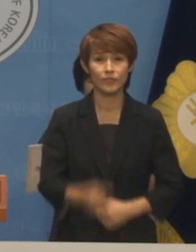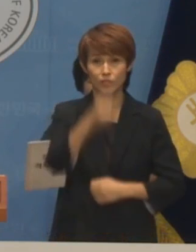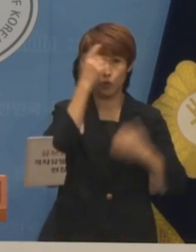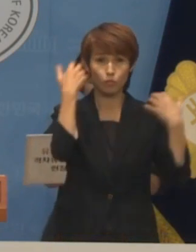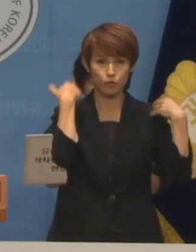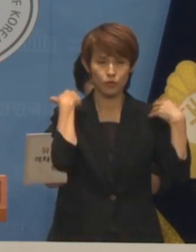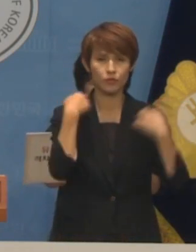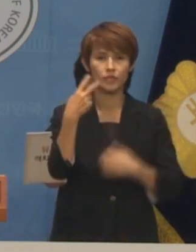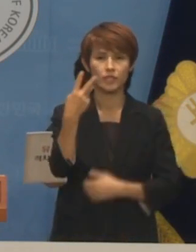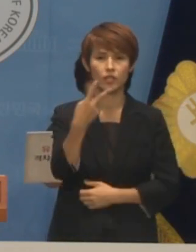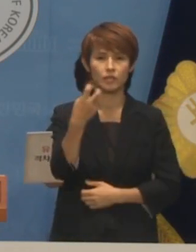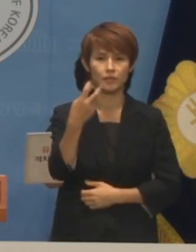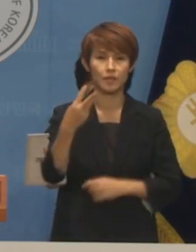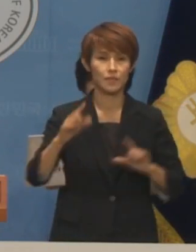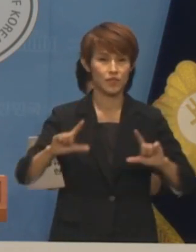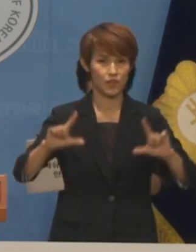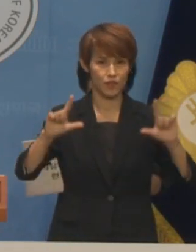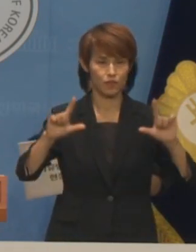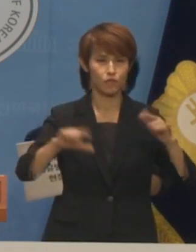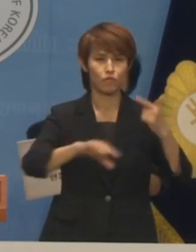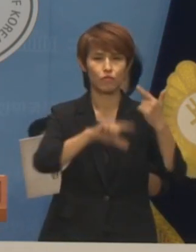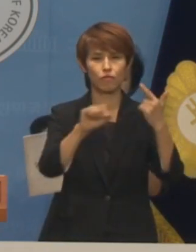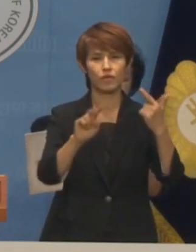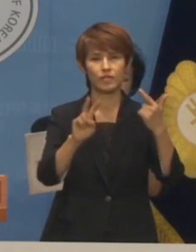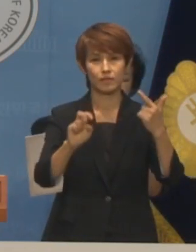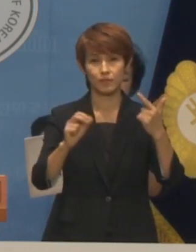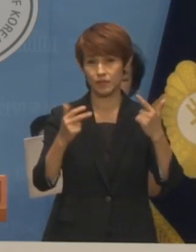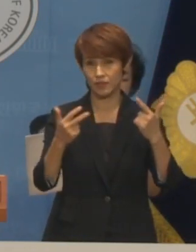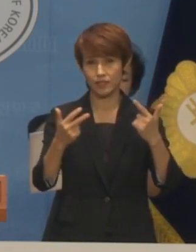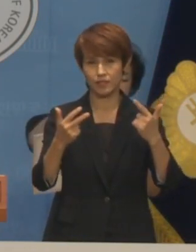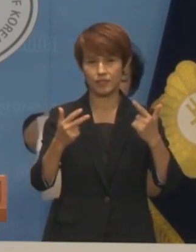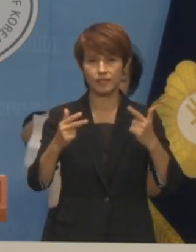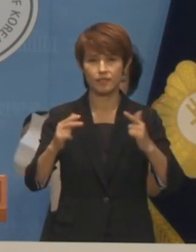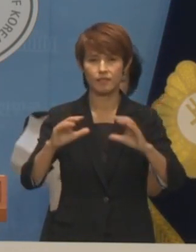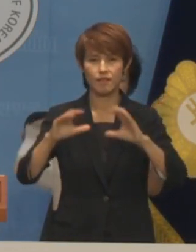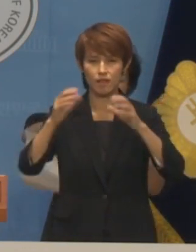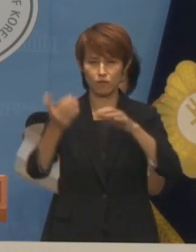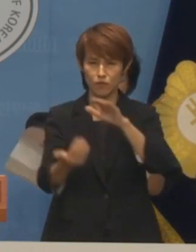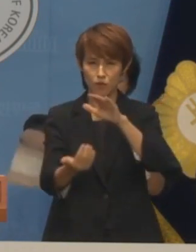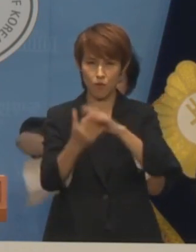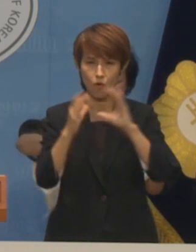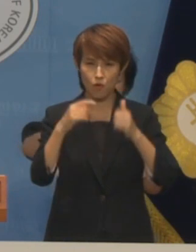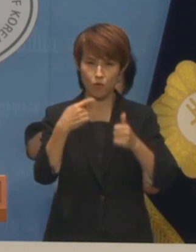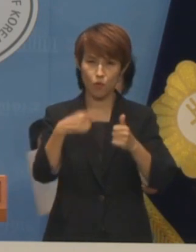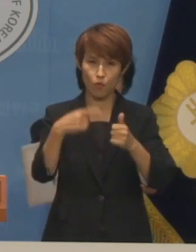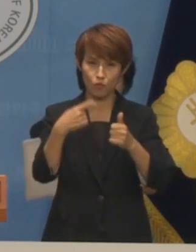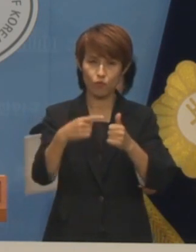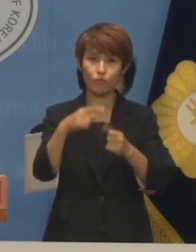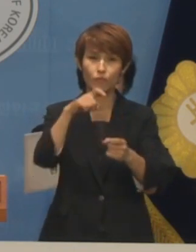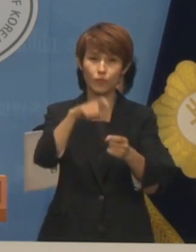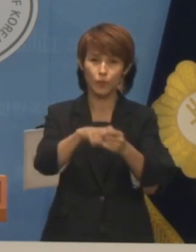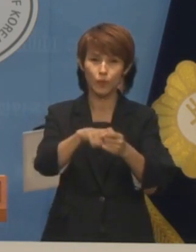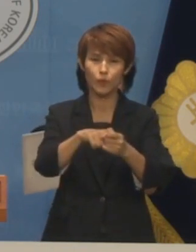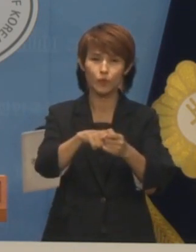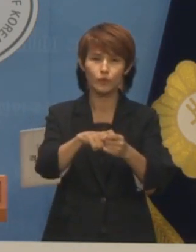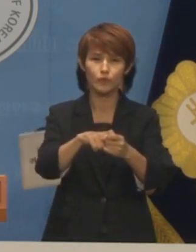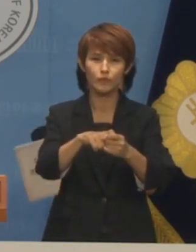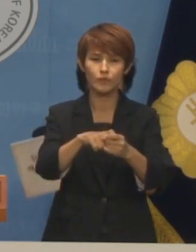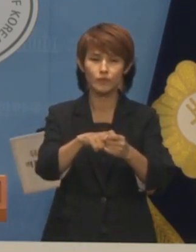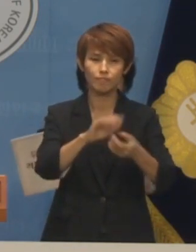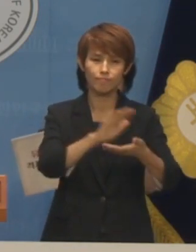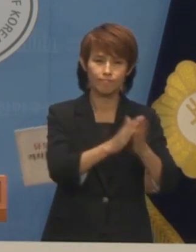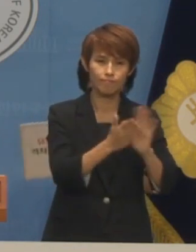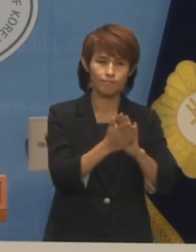정부는 2024년 6월 27일 세계 최고 영유아 교육 보육을 위한 유보통합